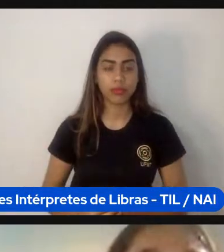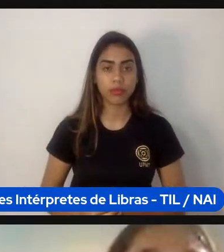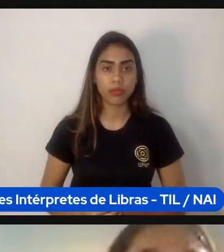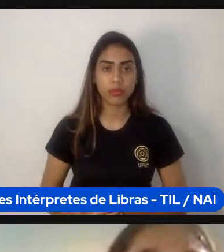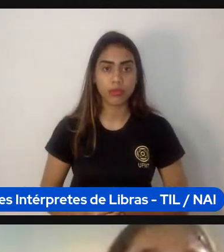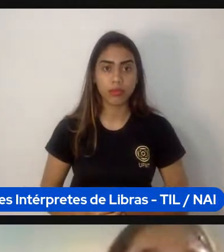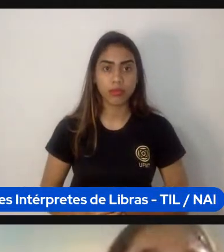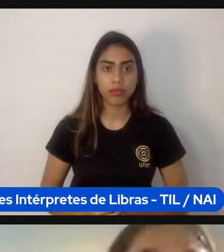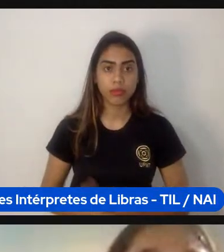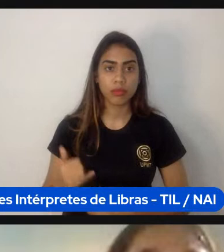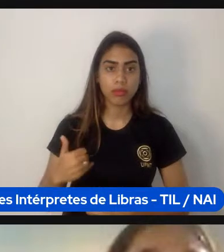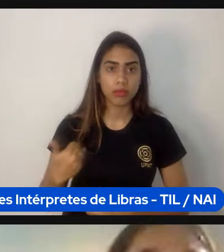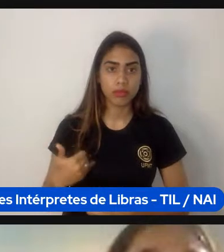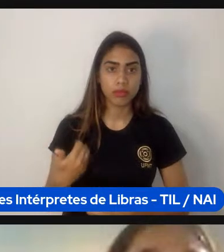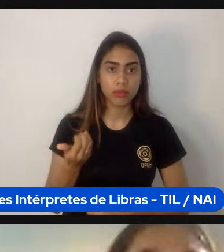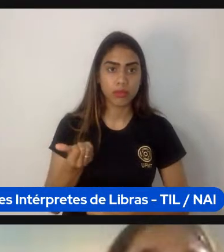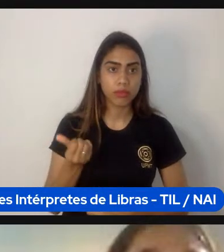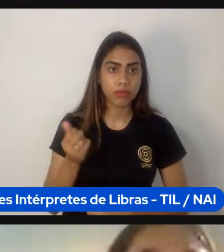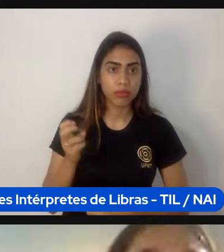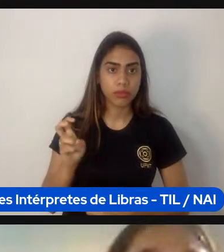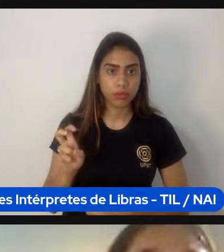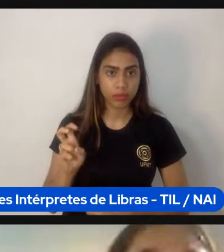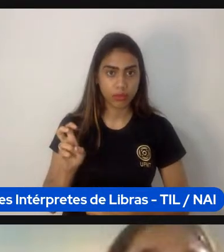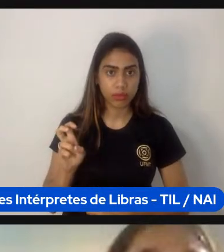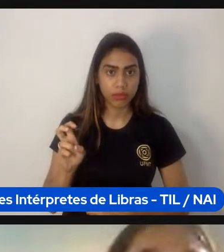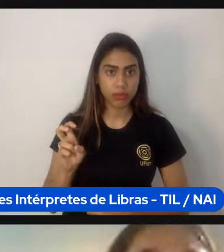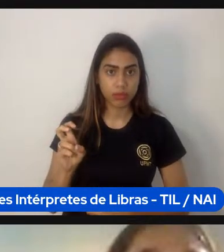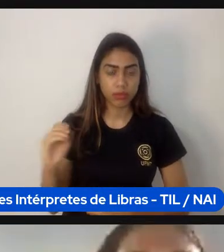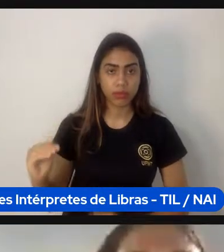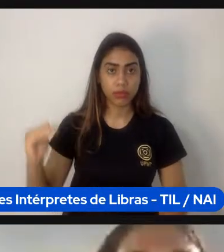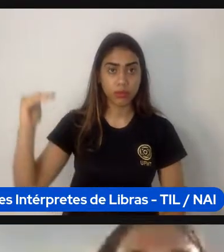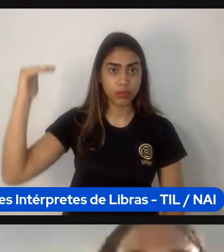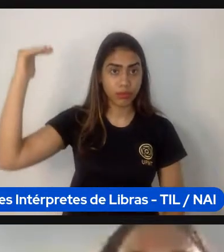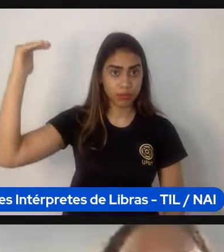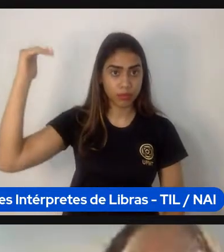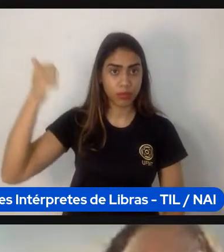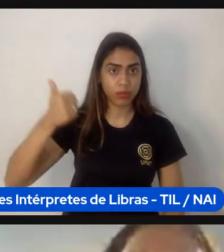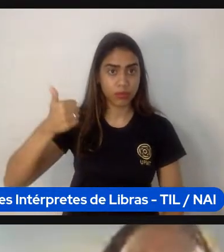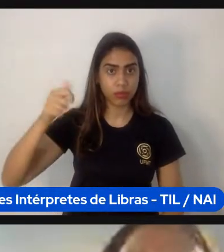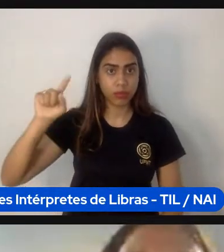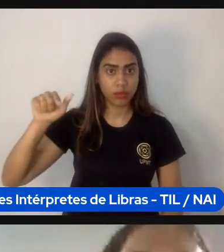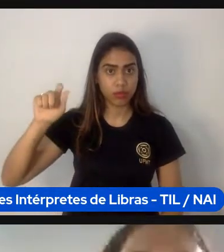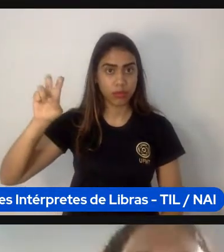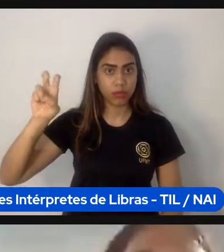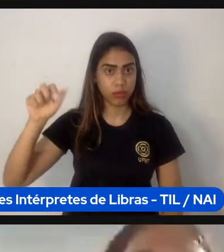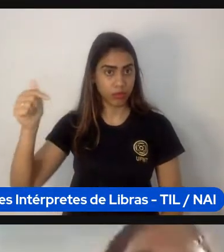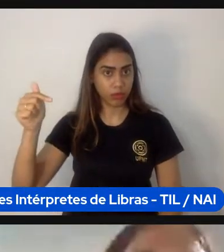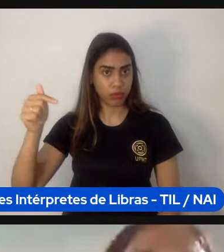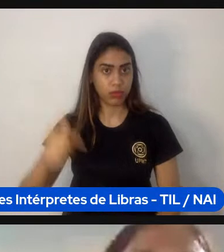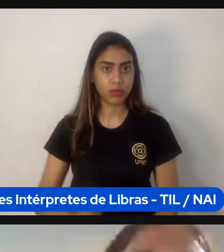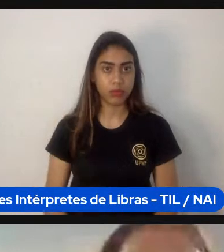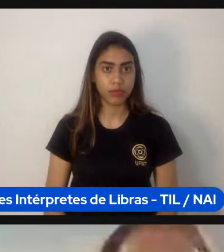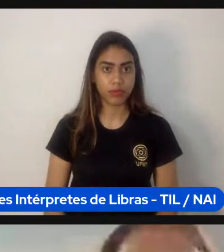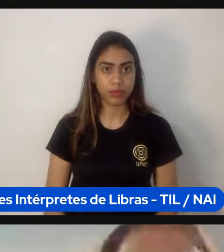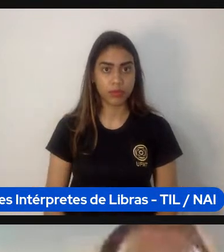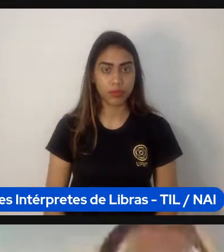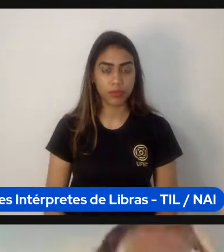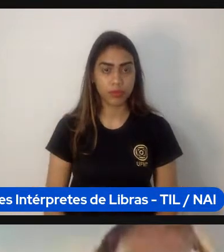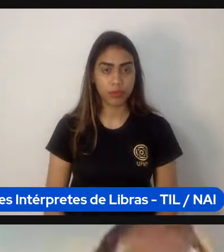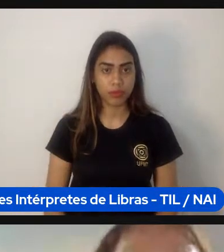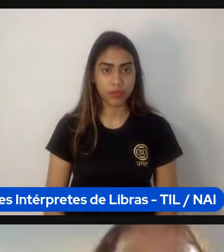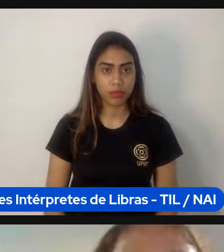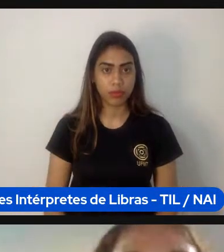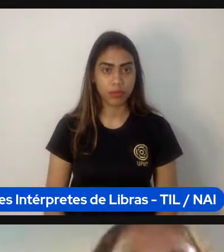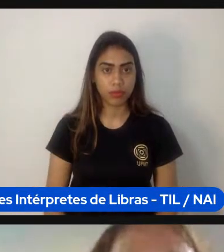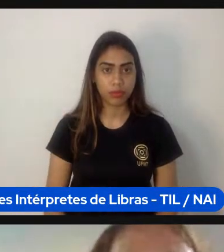tenho doutora 1,57m, sou gordinha, meus cabelos são castanhos escuros,